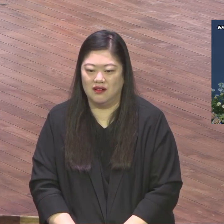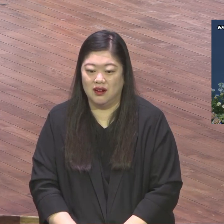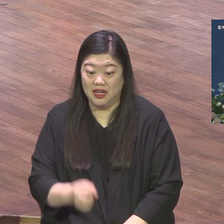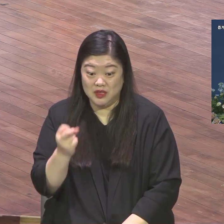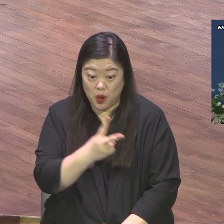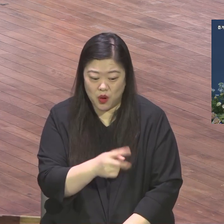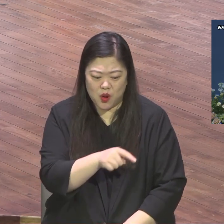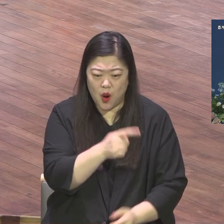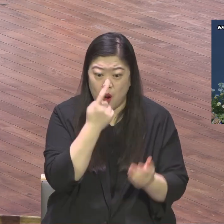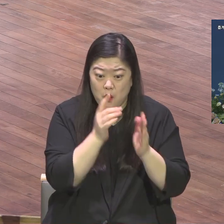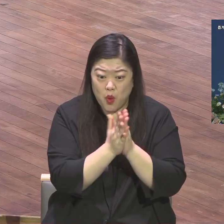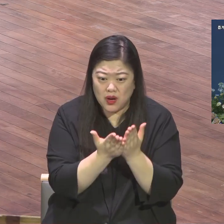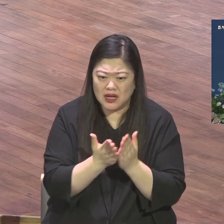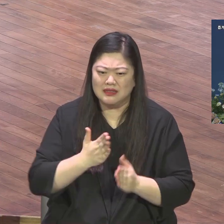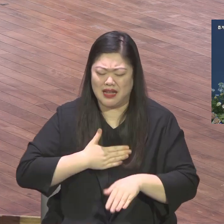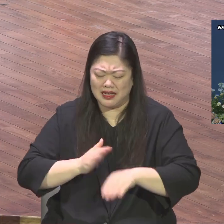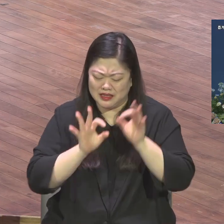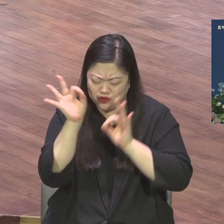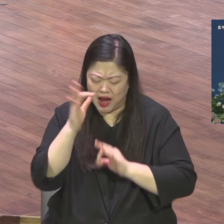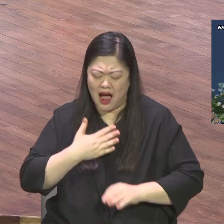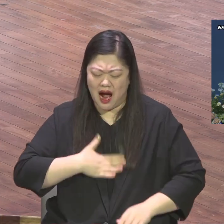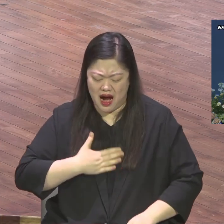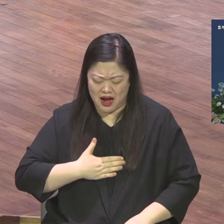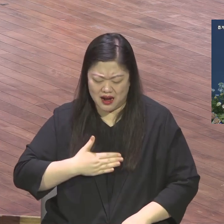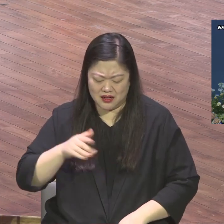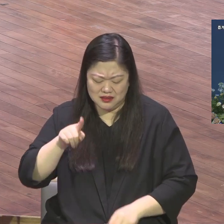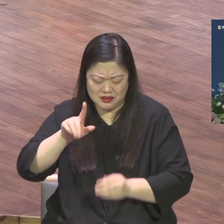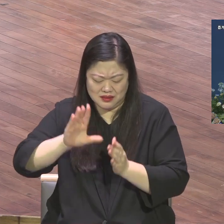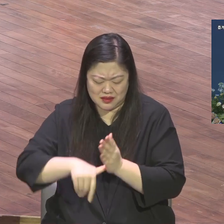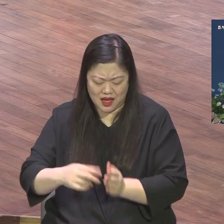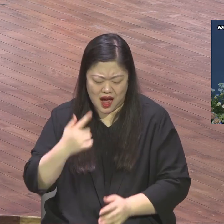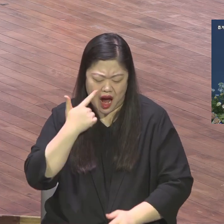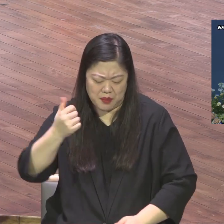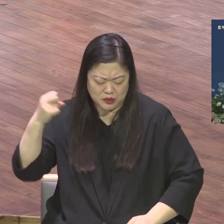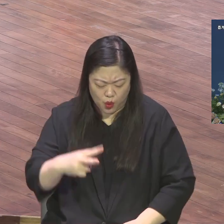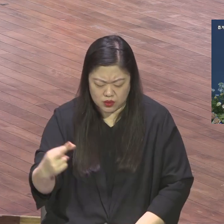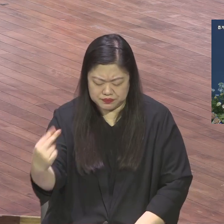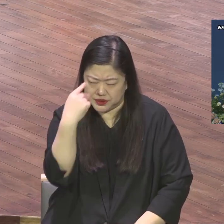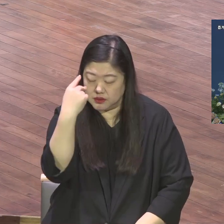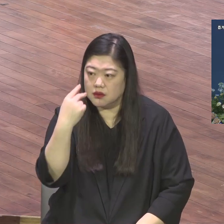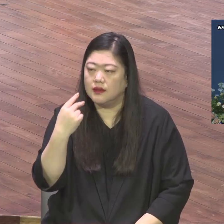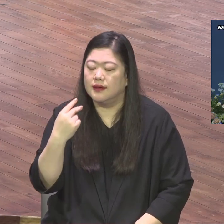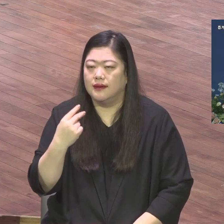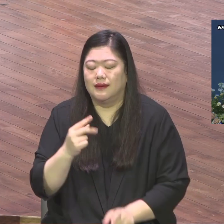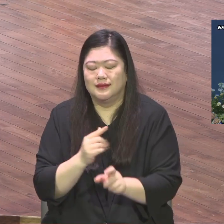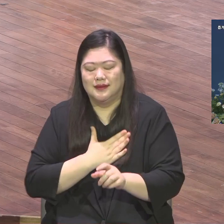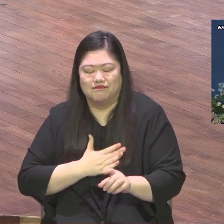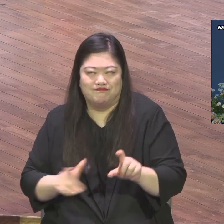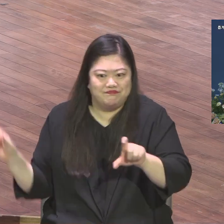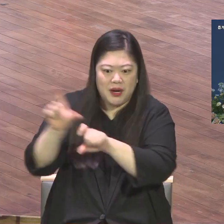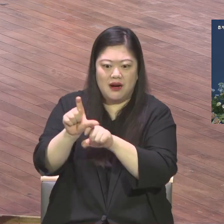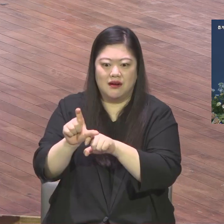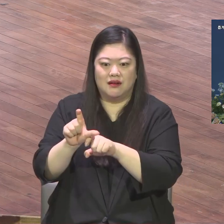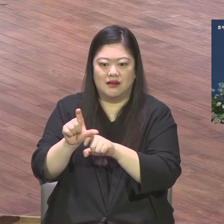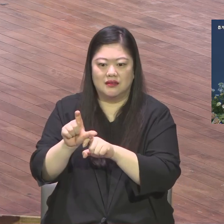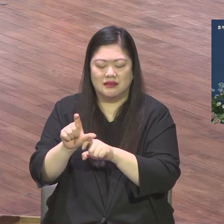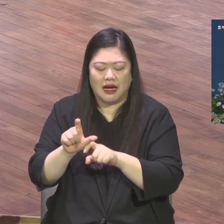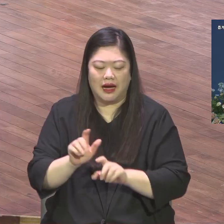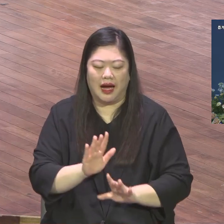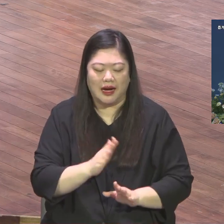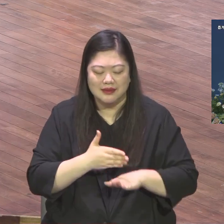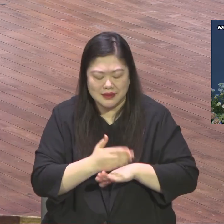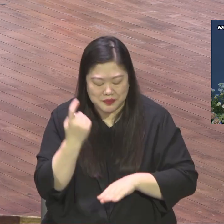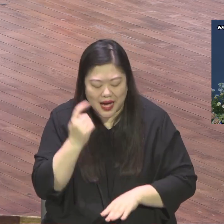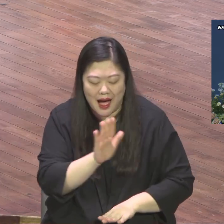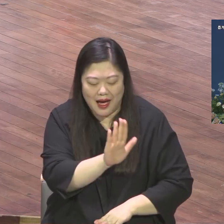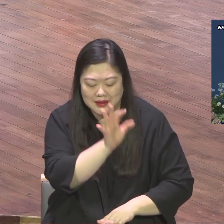자체가 상처가 되는 겁니다. 그래서 가능하면 복음적 접근을 하자. 그래서 우리는 속지